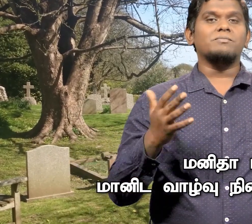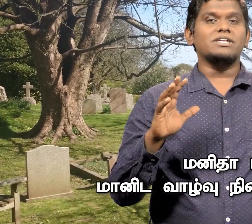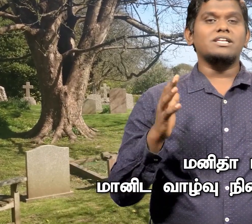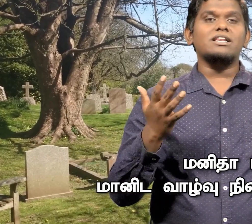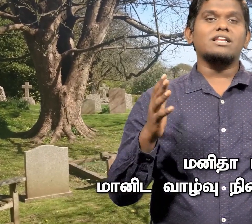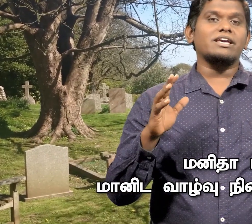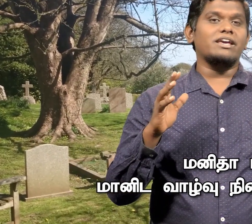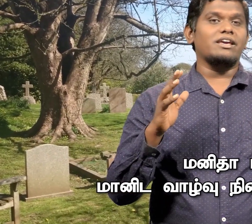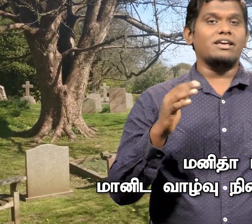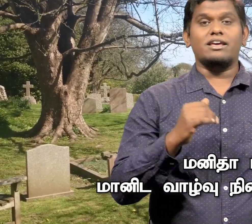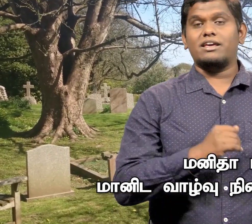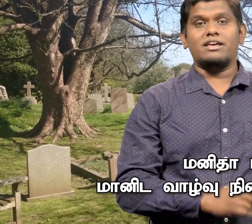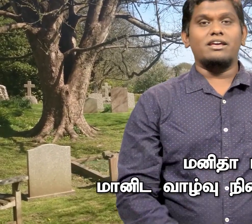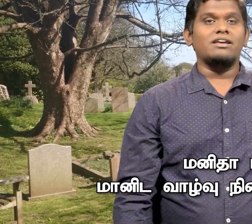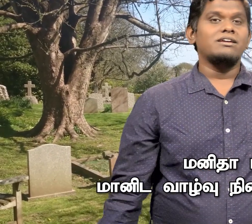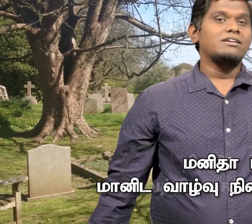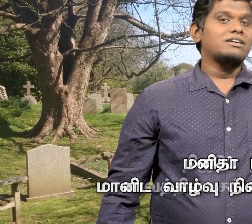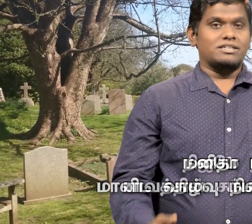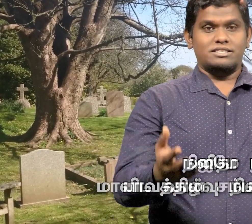வாழ்வு நிலைப்பதில்லையே